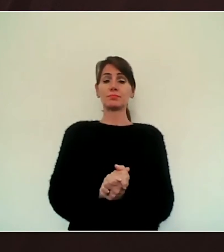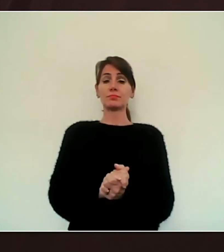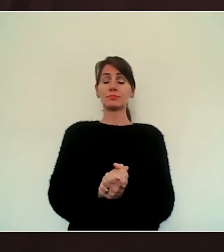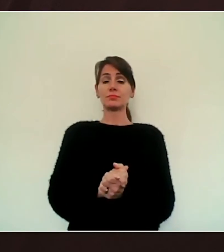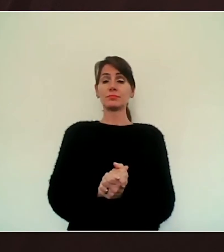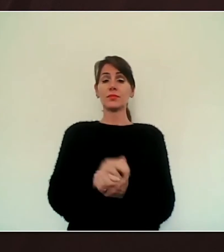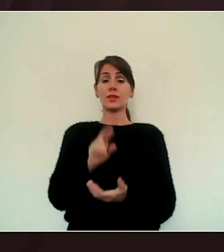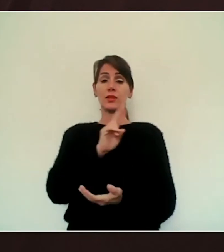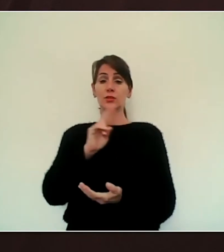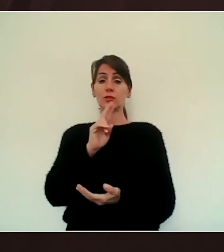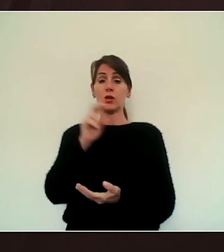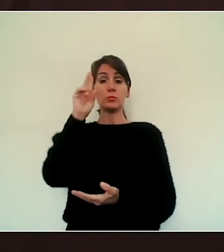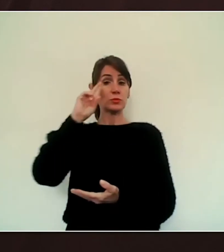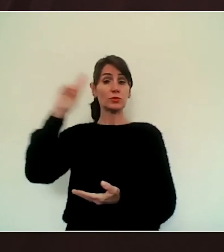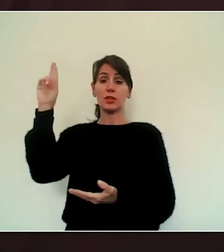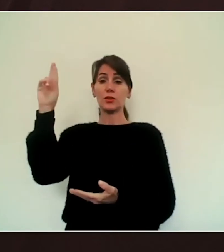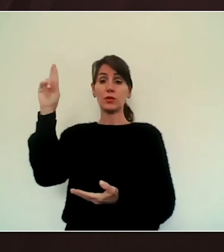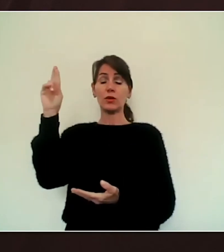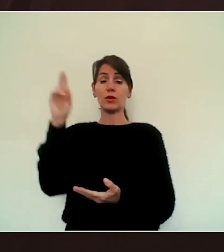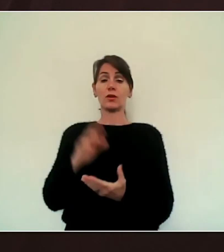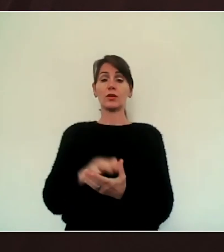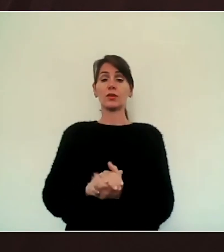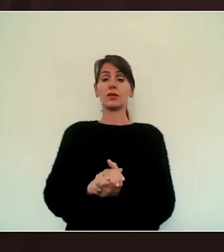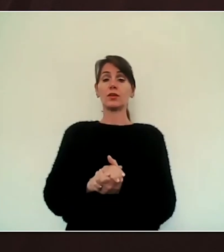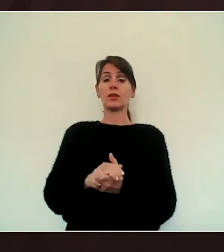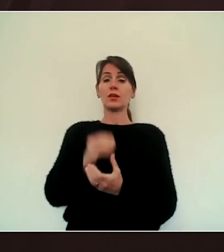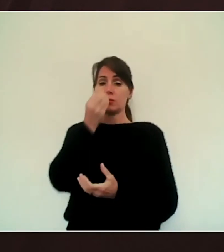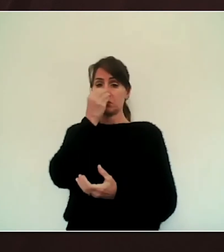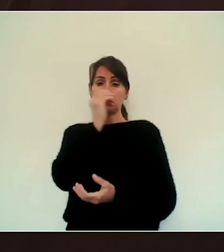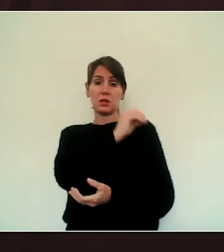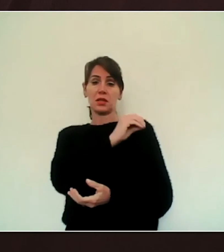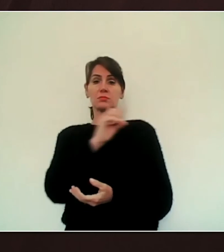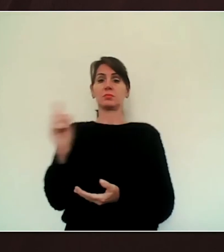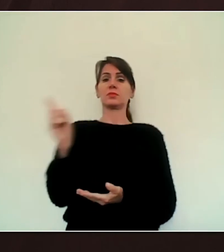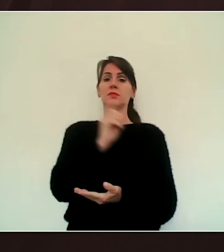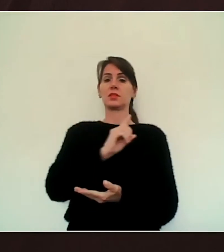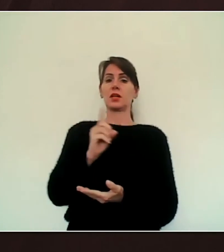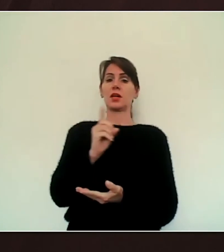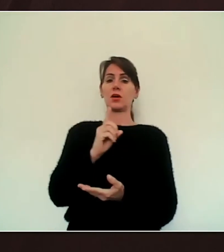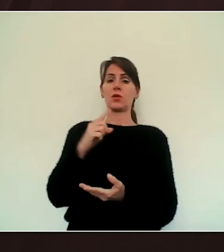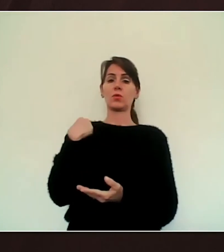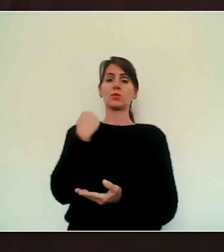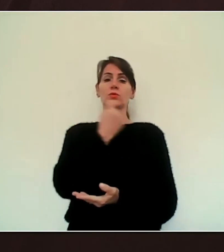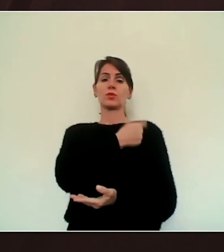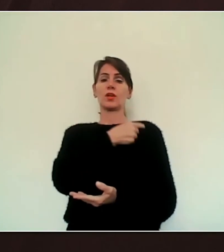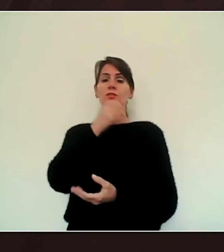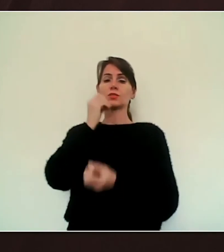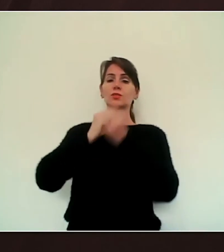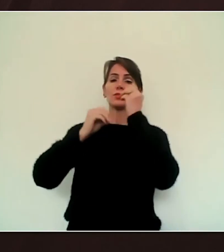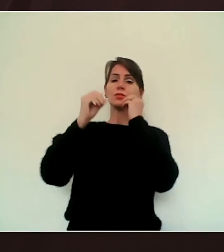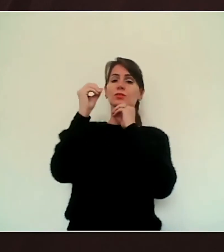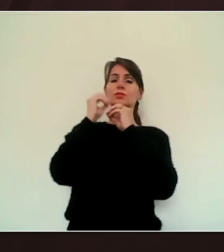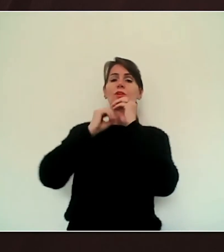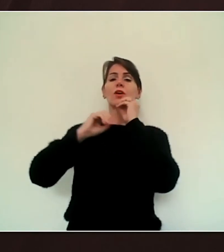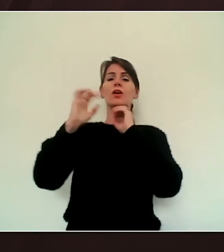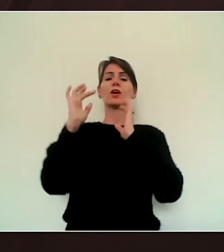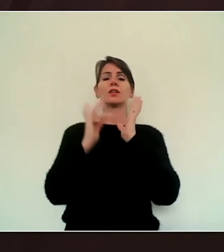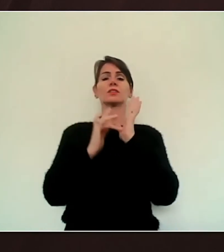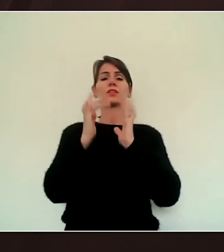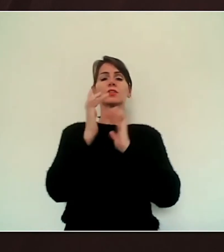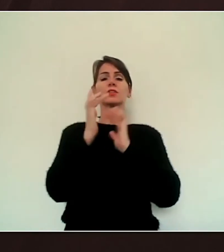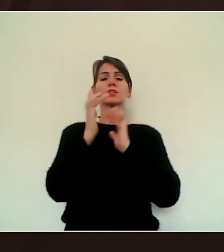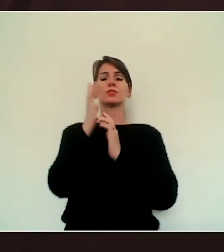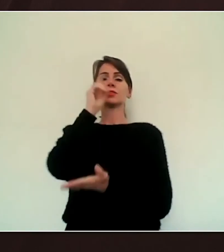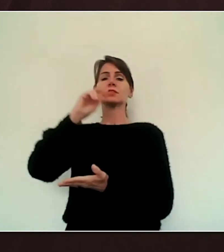nós invocamos o nome do Senhor. Isso quer dizer o que, irmãos? Quando invocamos o nome do Senhor, nós dependemos